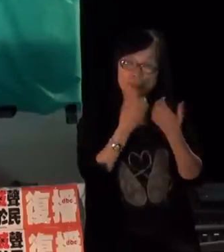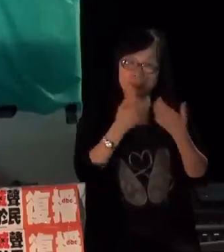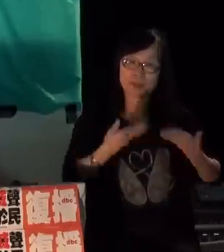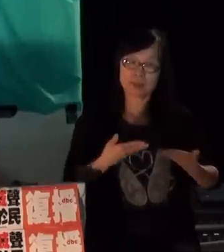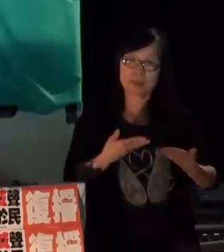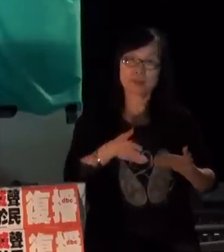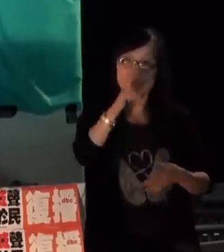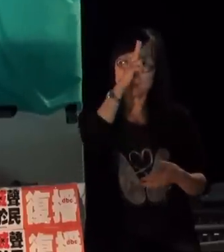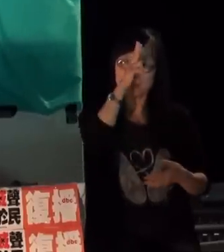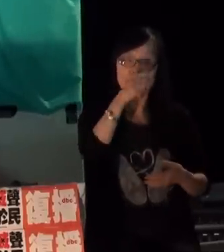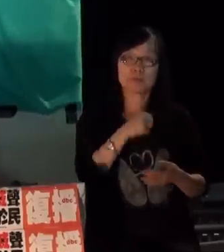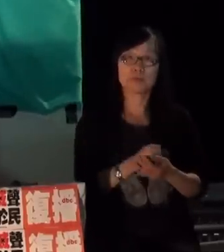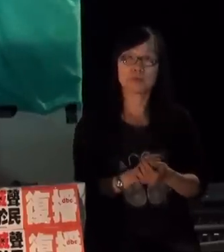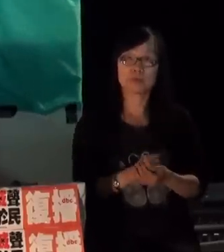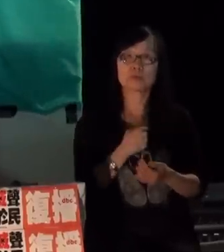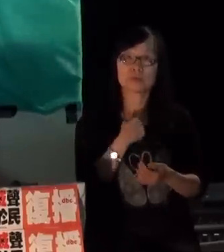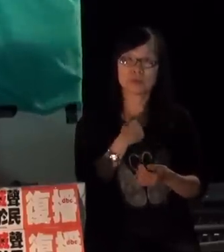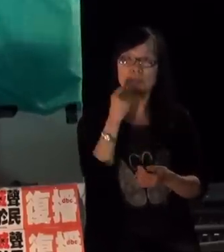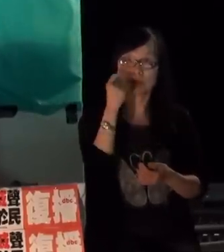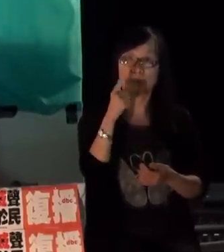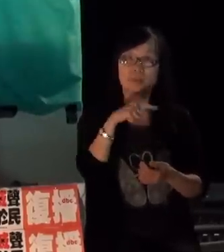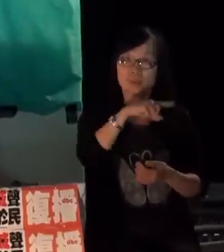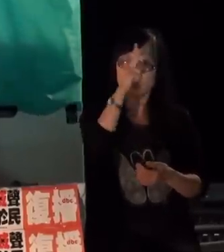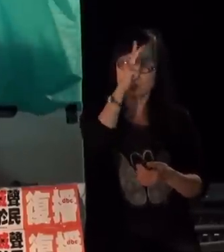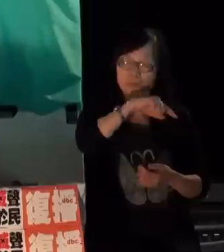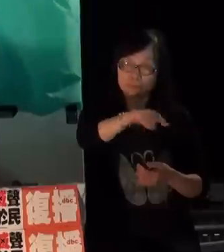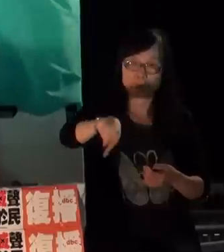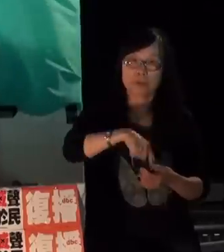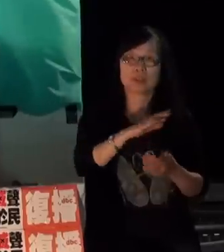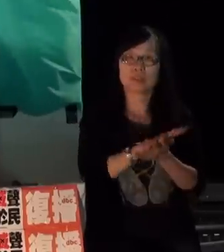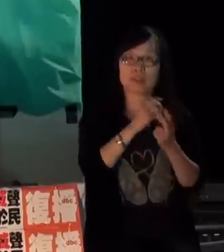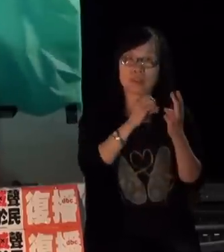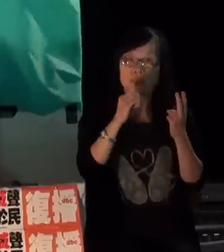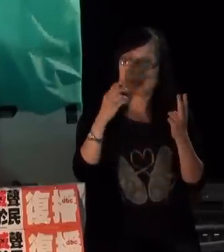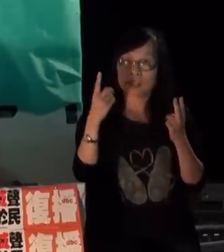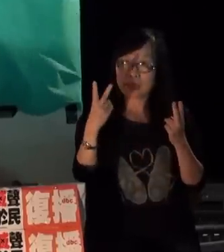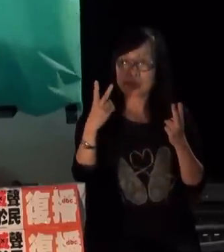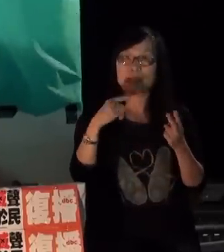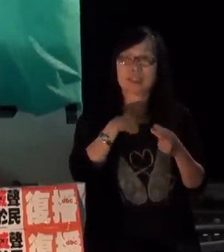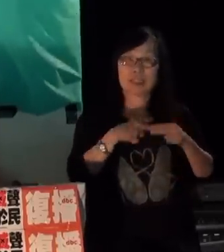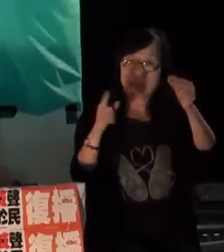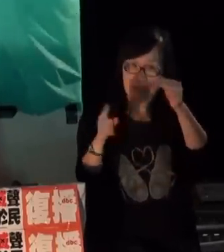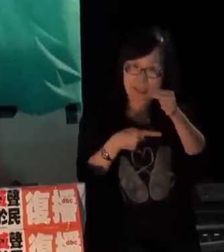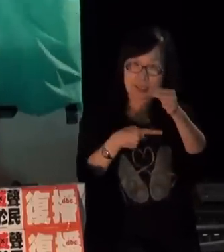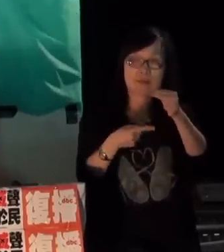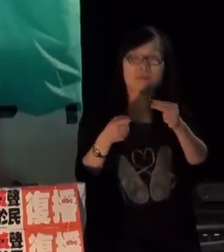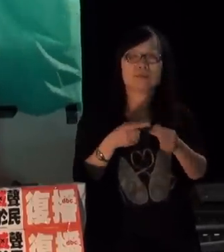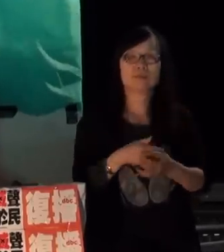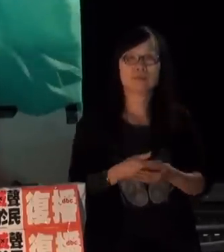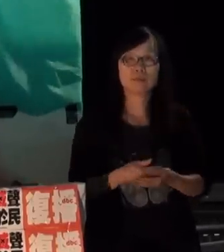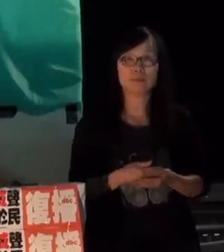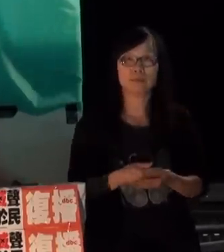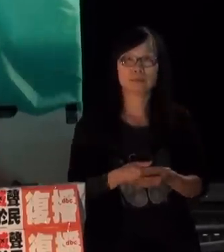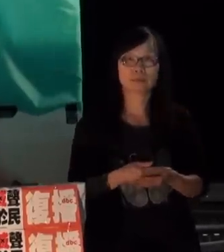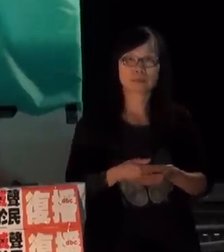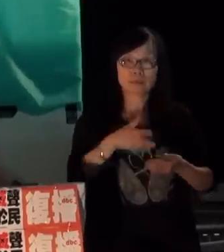度，都係特需政府嘅一部分咧。因為2002年已經係回歸咗啦，係咪？即係呢而家呢一